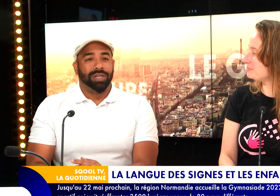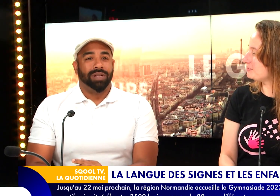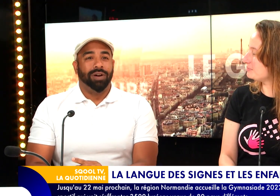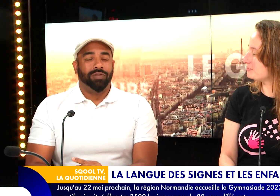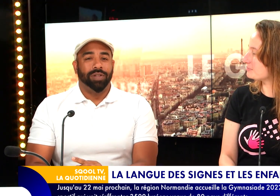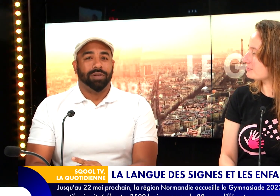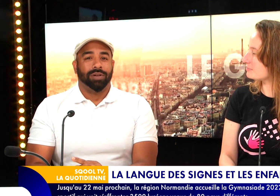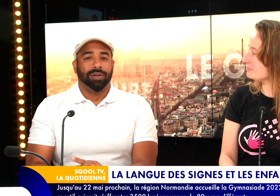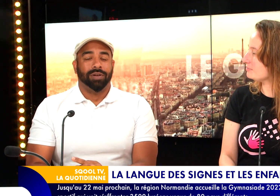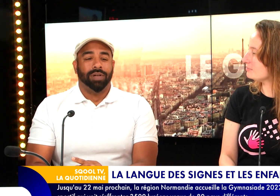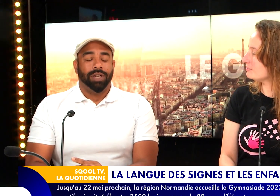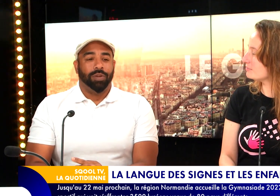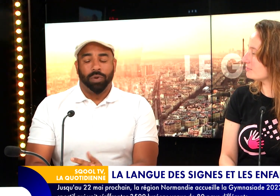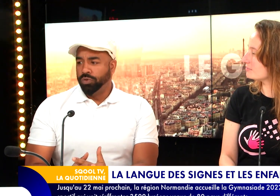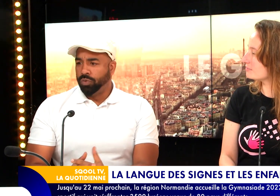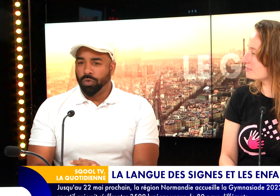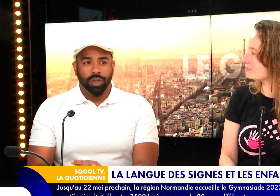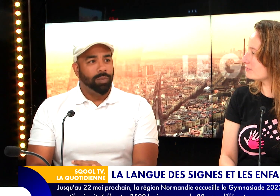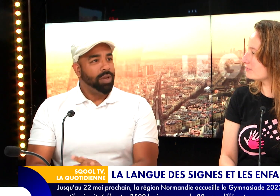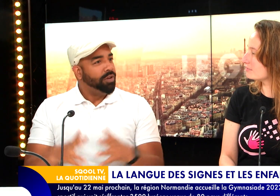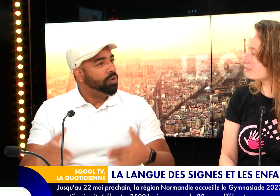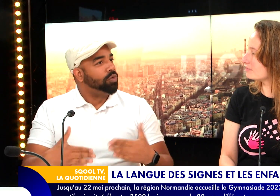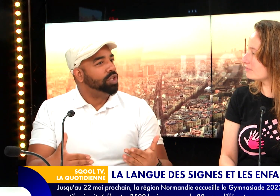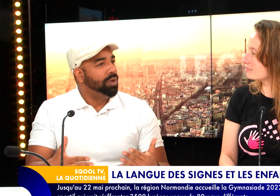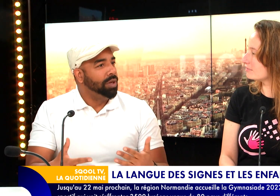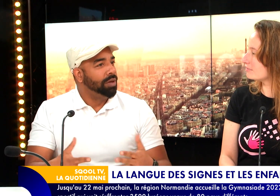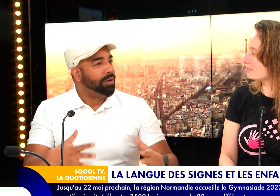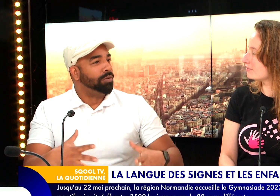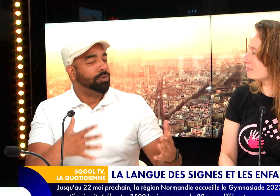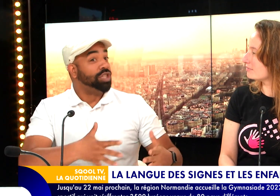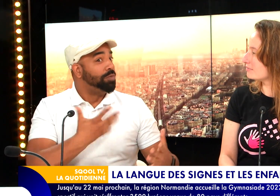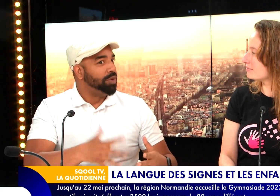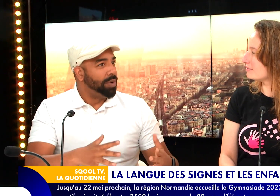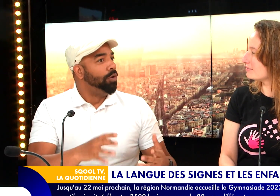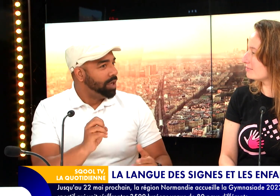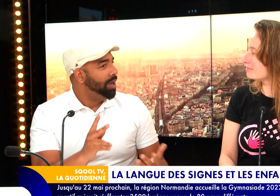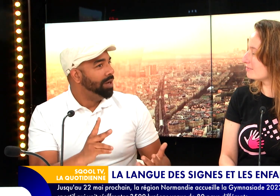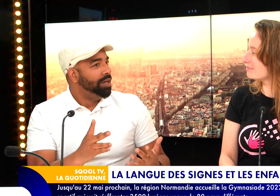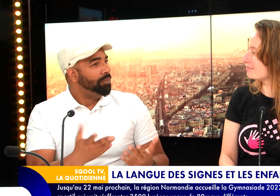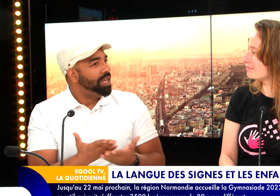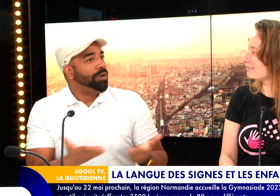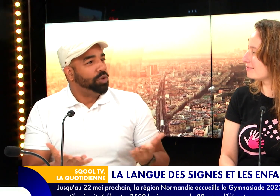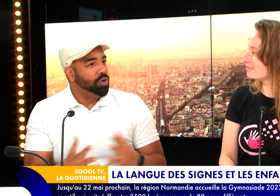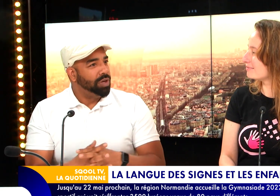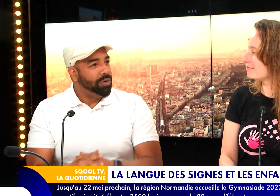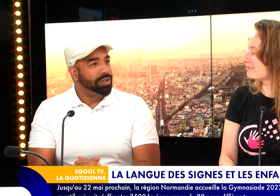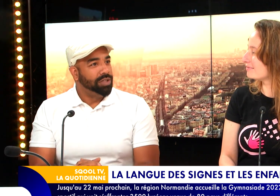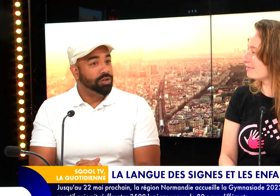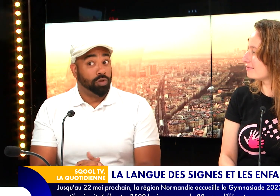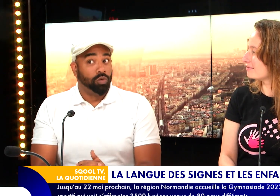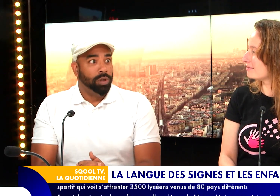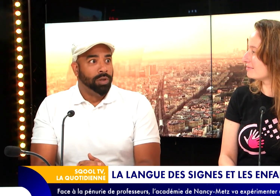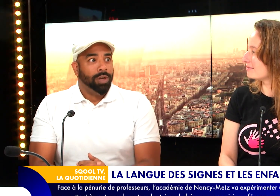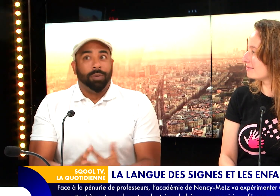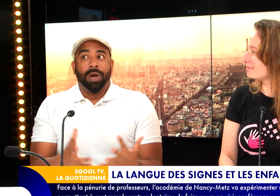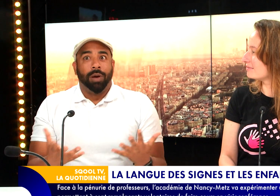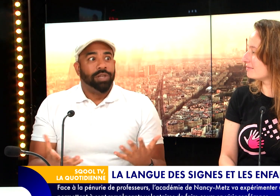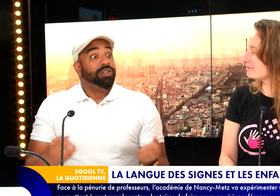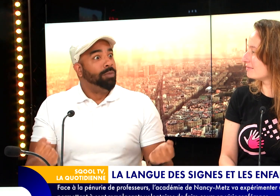ça, en fait, les personnes se sont demandé, mais il faut continuer. J'aime pas, ok. Mais il y a autre chose dans la langue des signes. Je dis, oui. Mais à la base, c'était vraiment